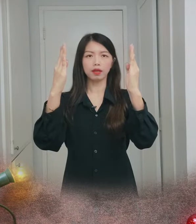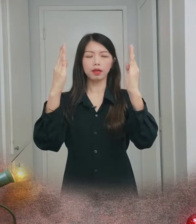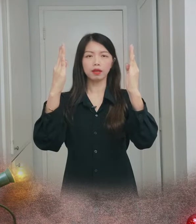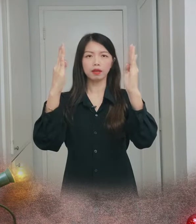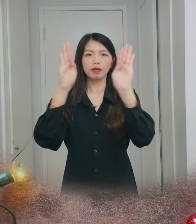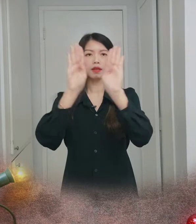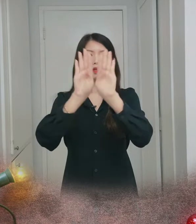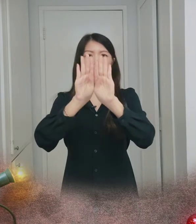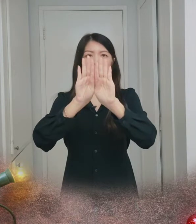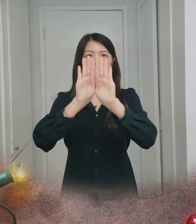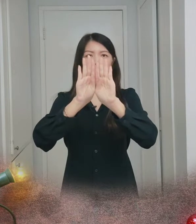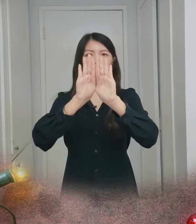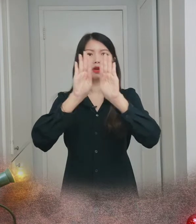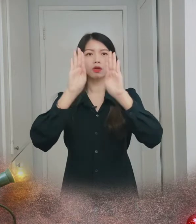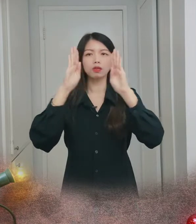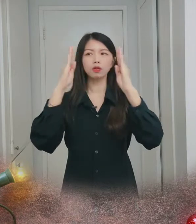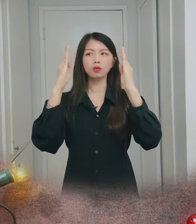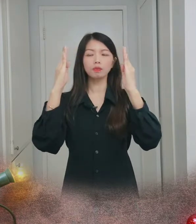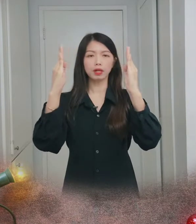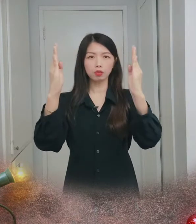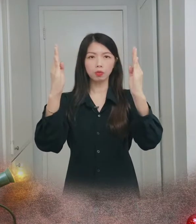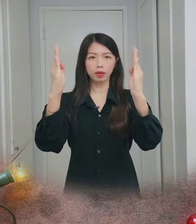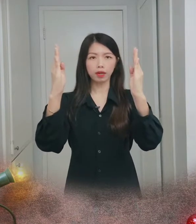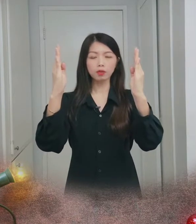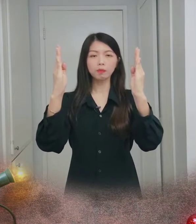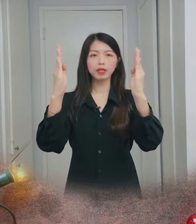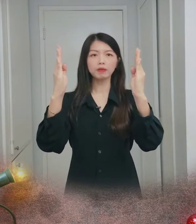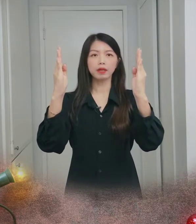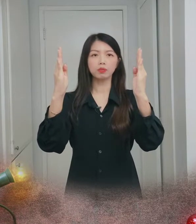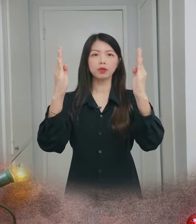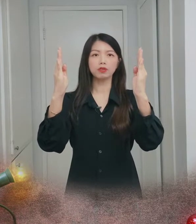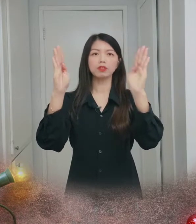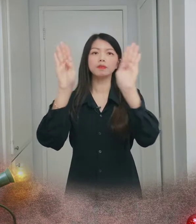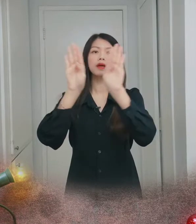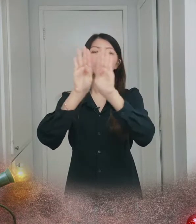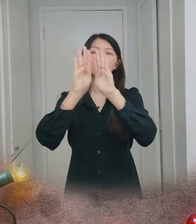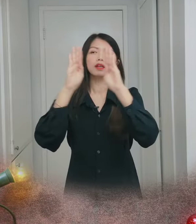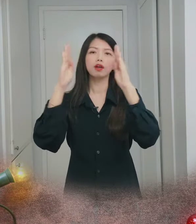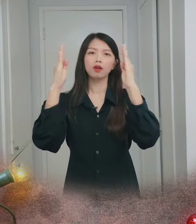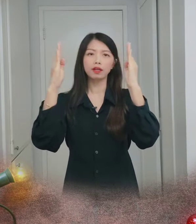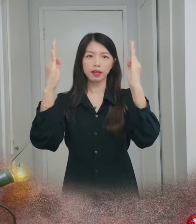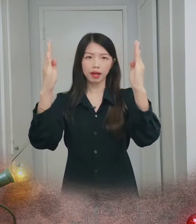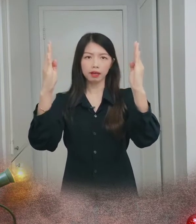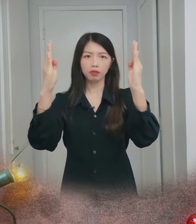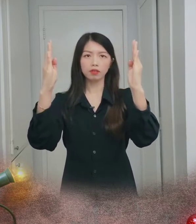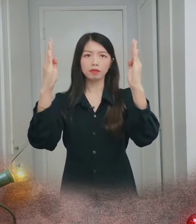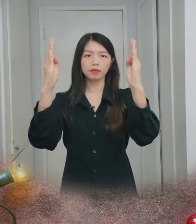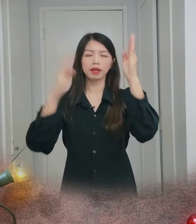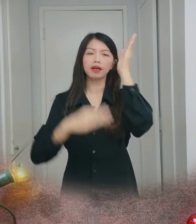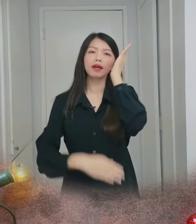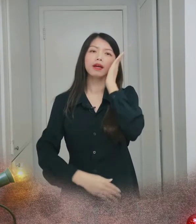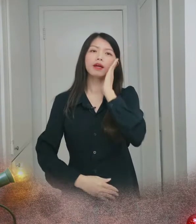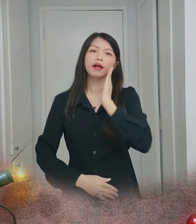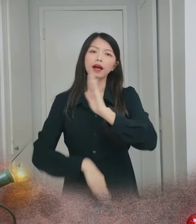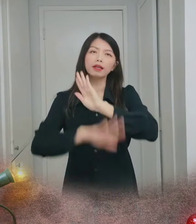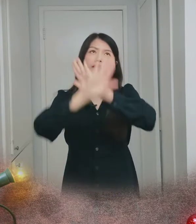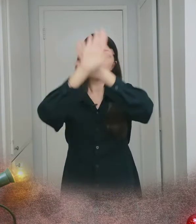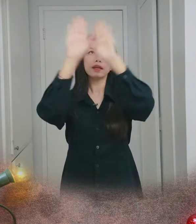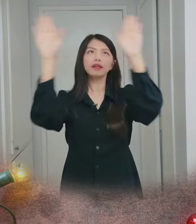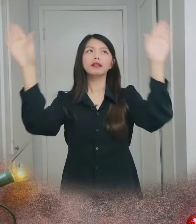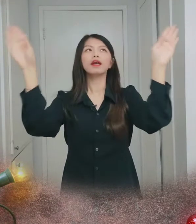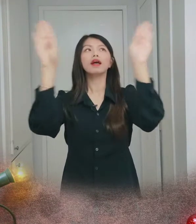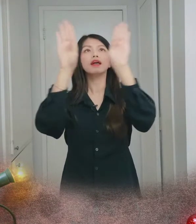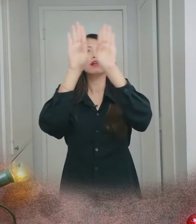마주보게. 이 상태에서 열어서 손을 마주보게, 손바닥에 마주보게 해주시면 열리다 이런 뜻입니다.